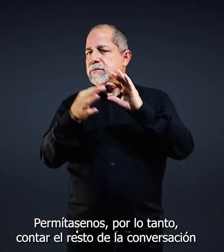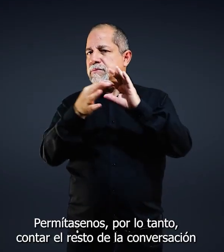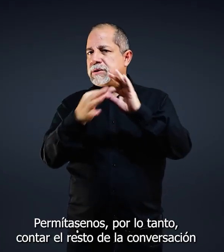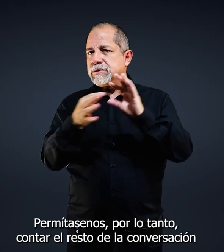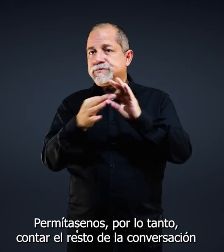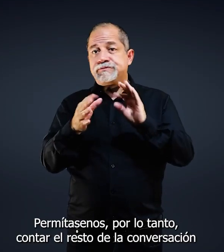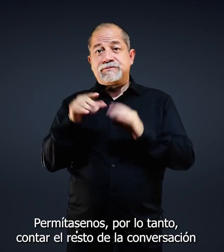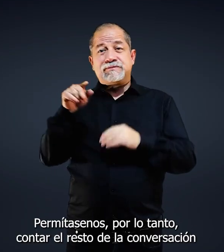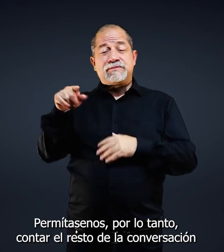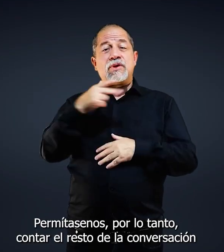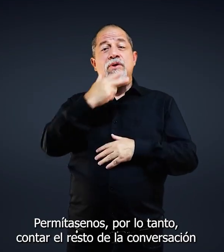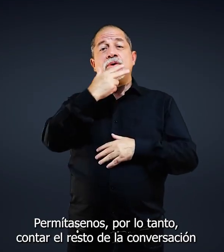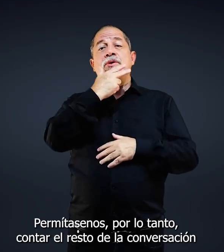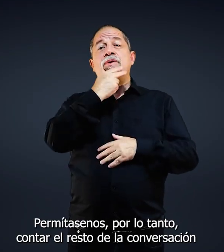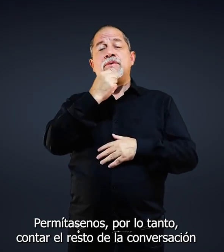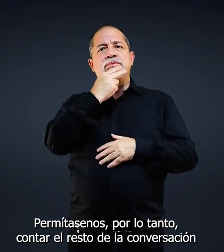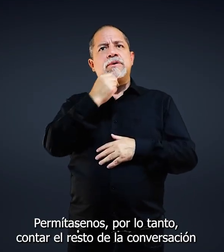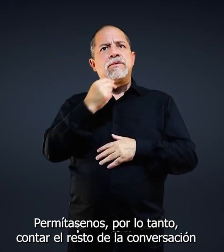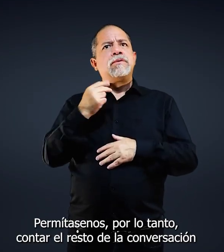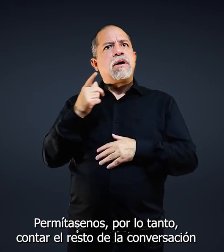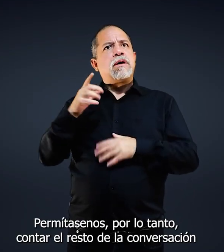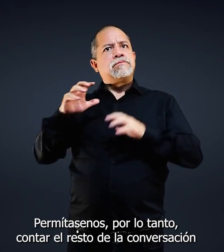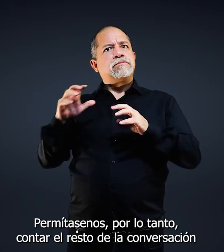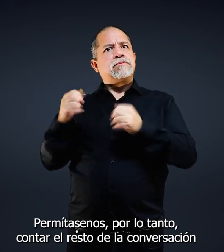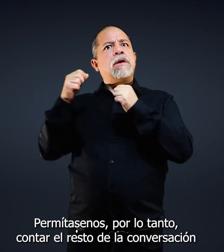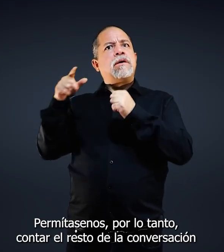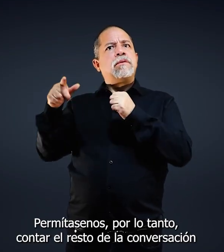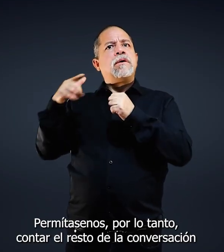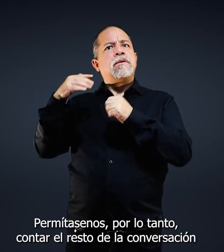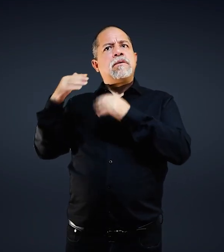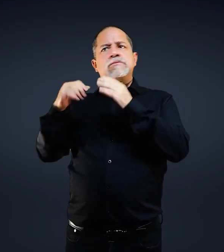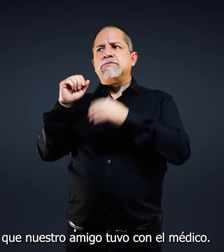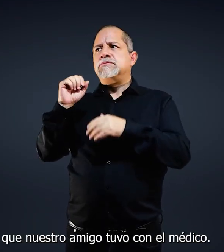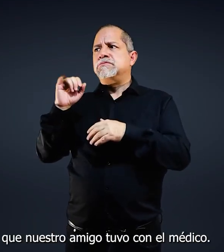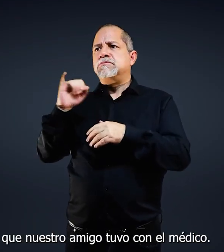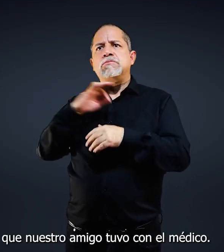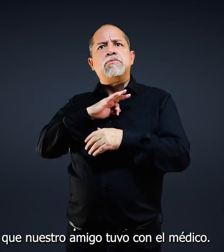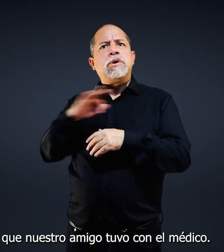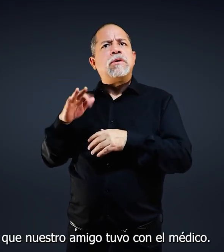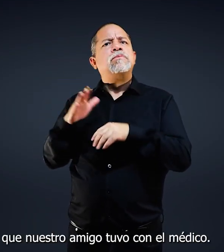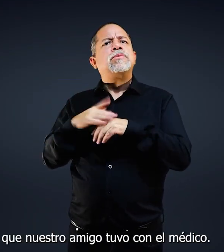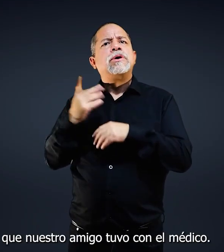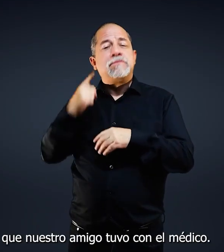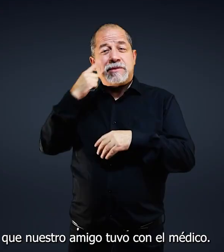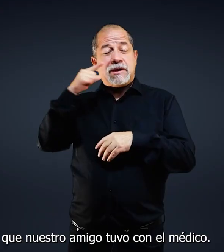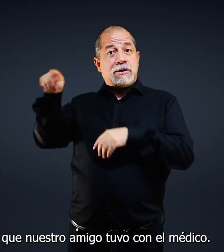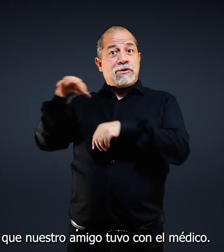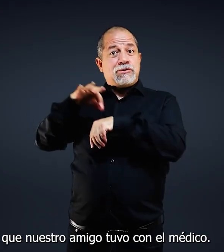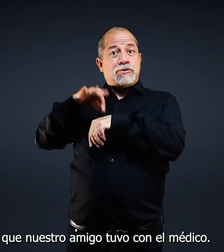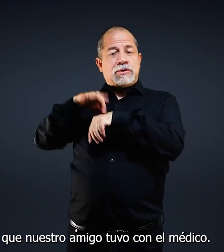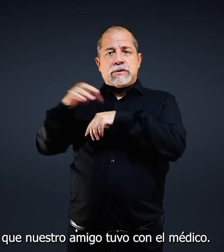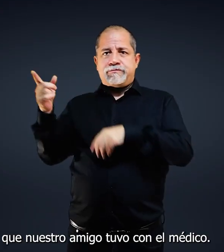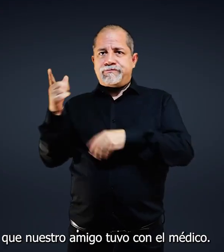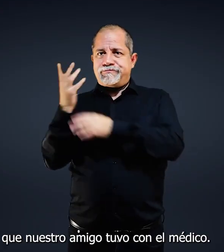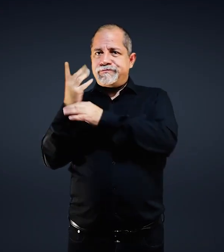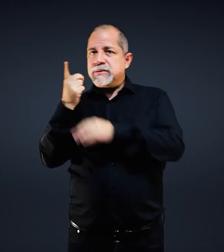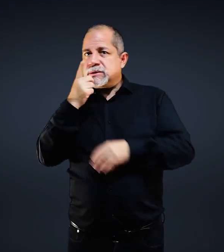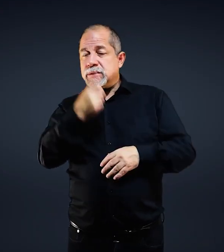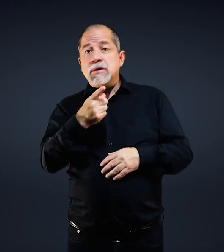Permítasenos, por lo tanto, contar el resto de la conversación que nuestro amigo tuvo con el médico. El